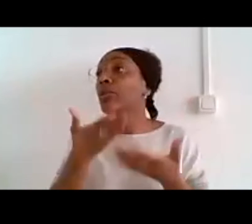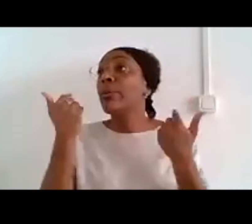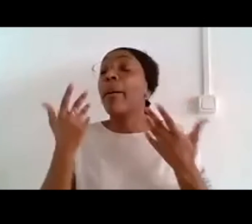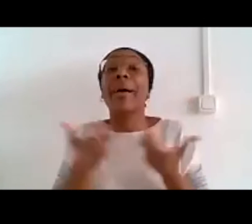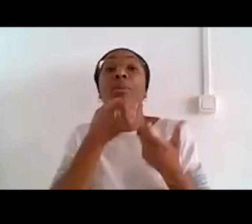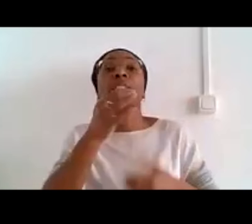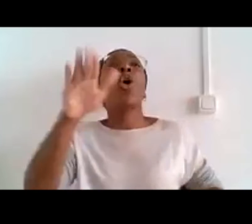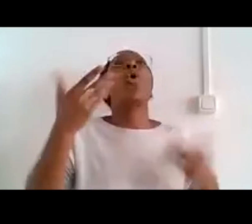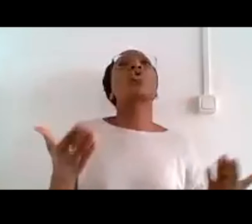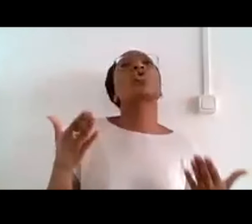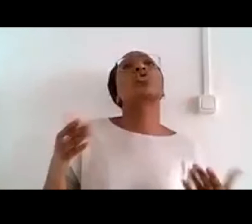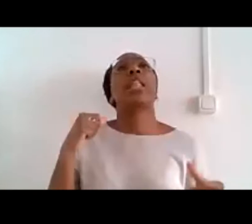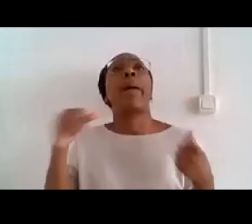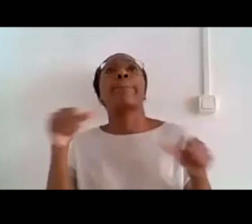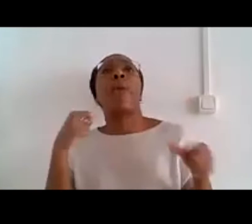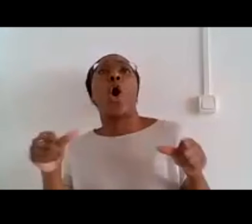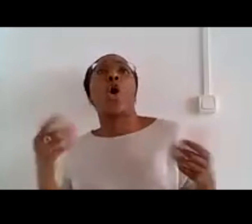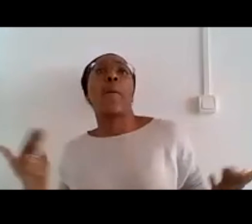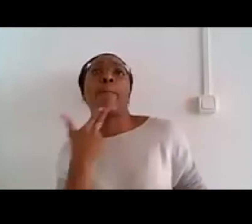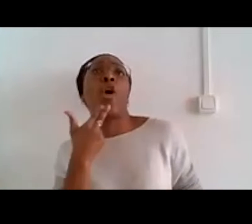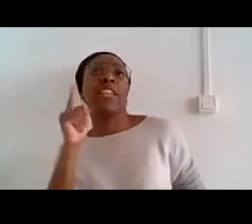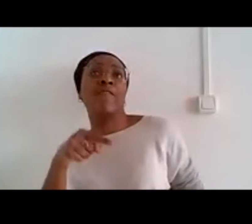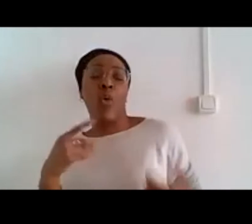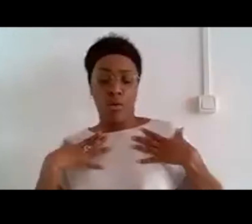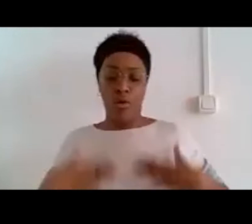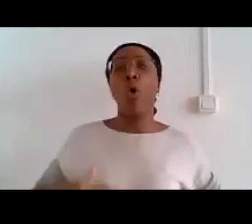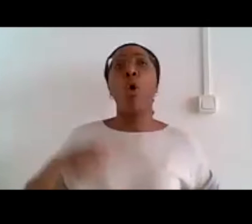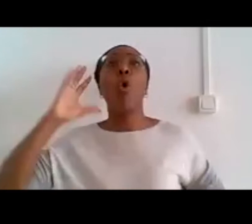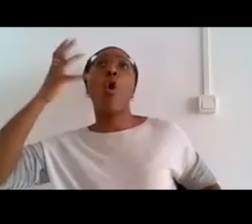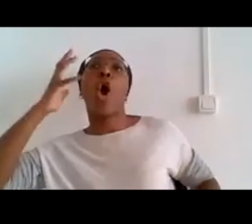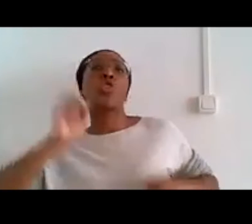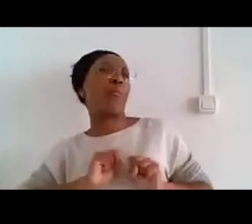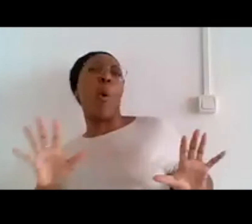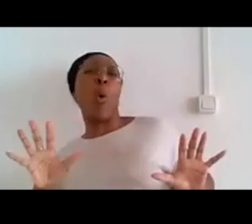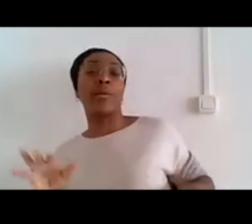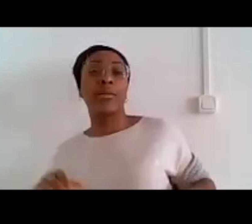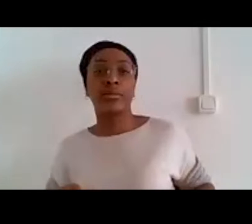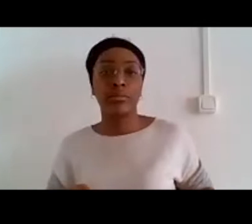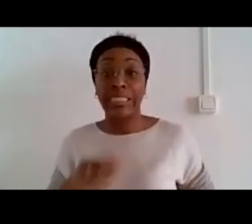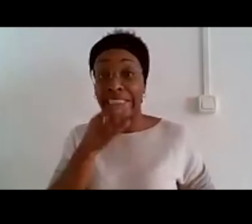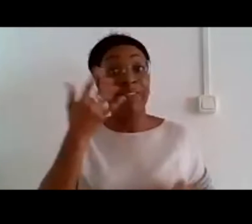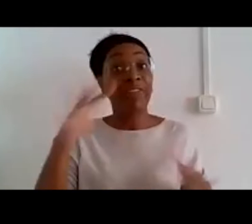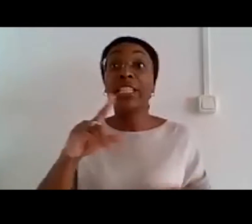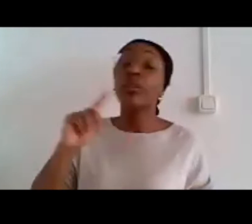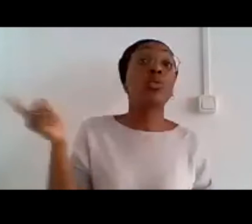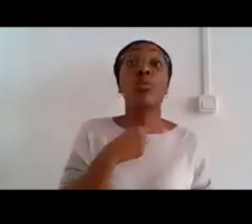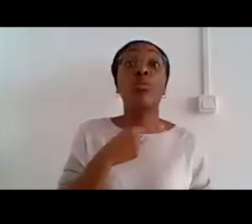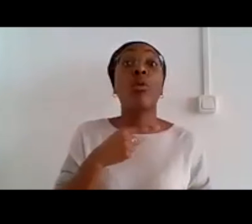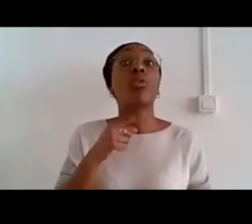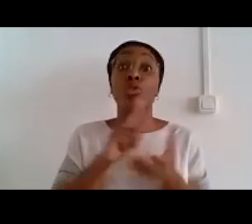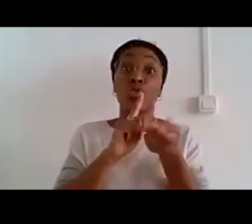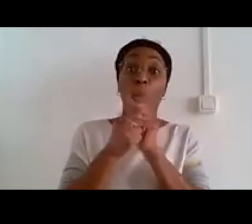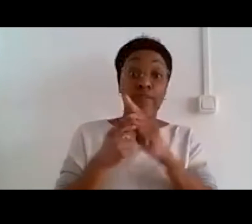aujourd'hui la mode, c'est que tout le monde s'habille en orange fluo. Et tout d'un coup, vous allez voir des jeunes dans la rue qui vont s'habiller en orange fluo. Vous allez dire: «Mais pourquoi ils